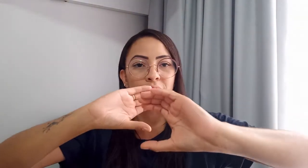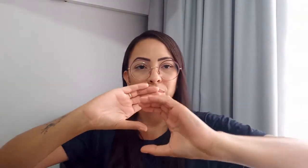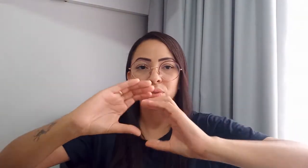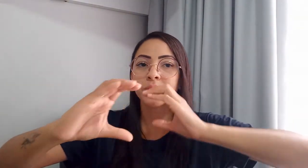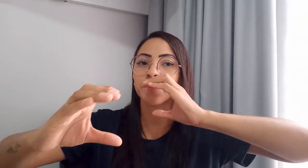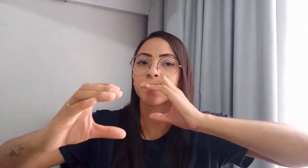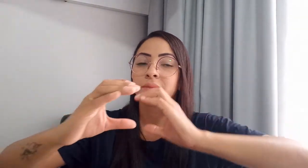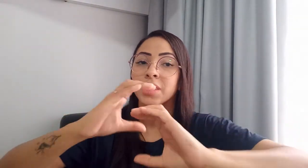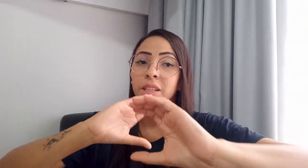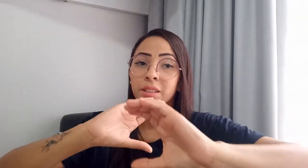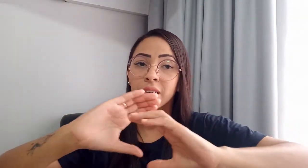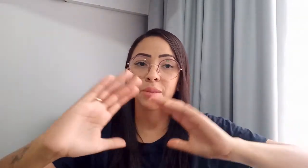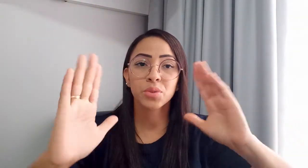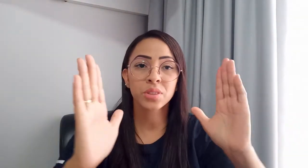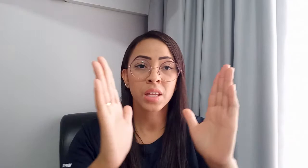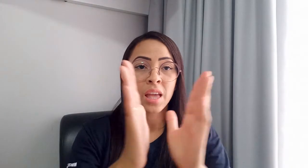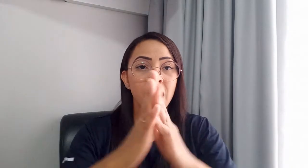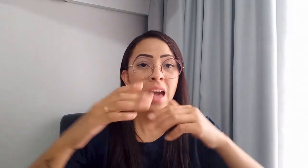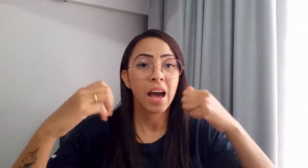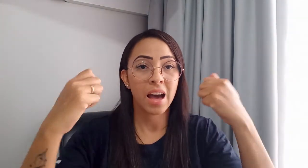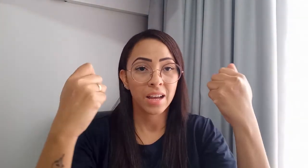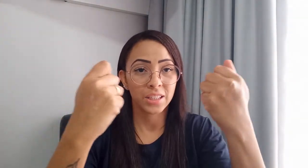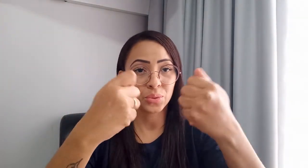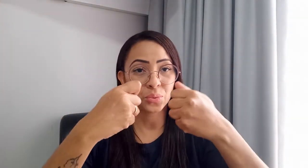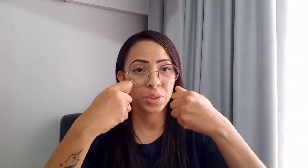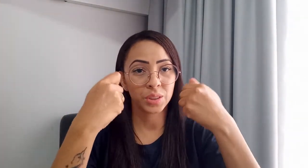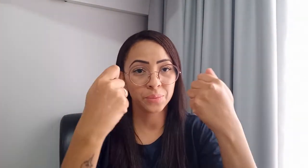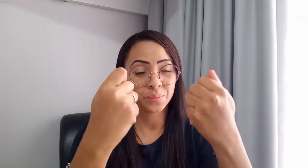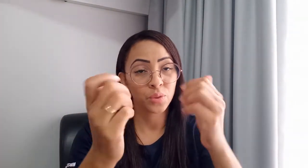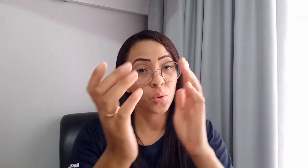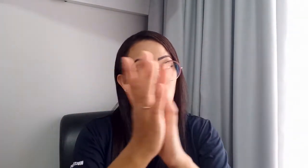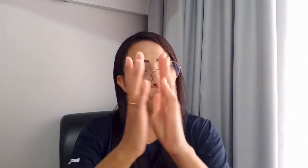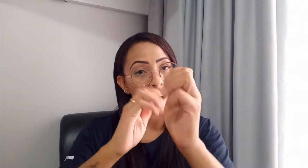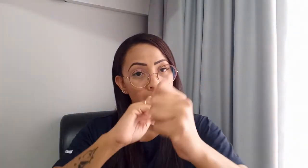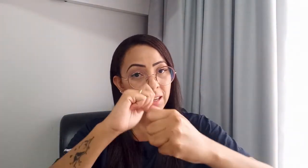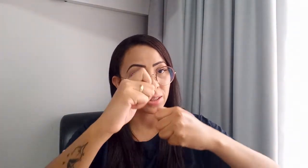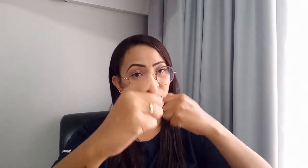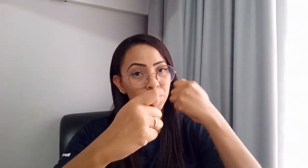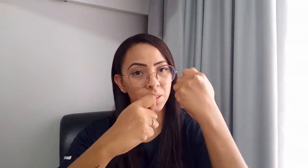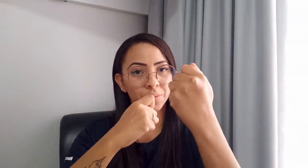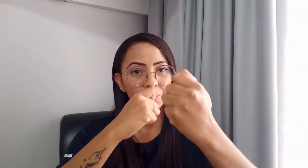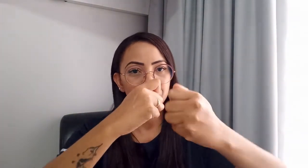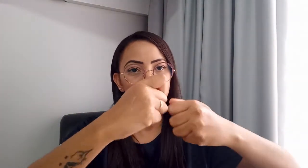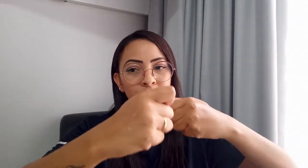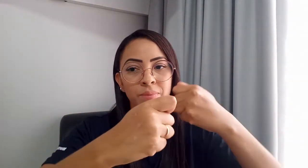cantamos. Cantamos, aleluia, ou aleluia.